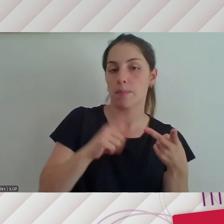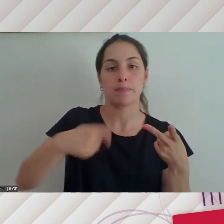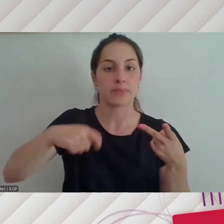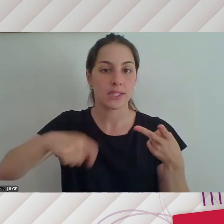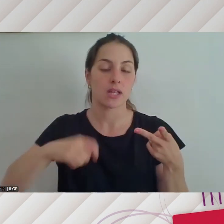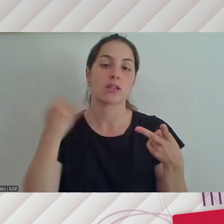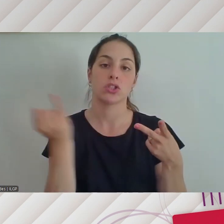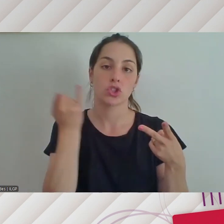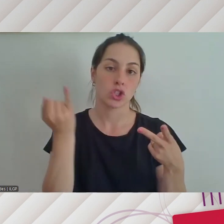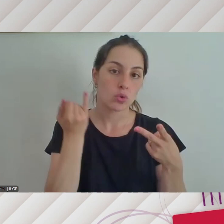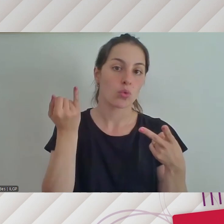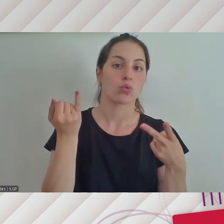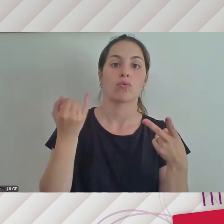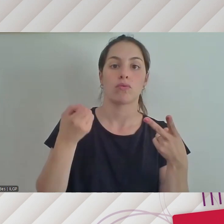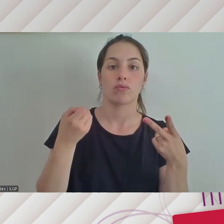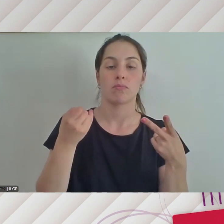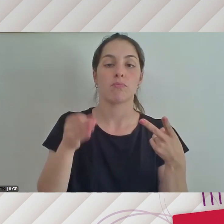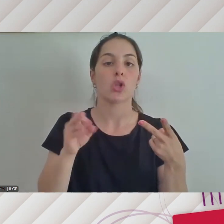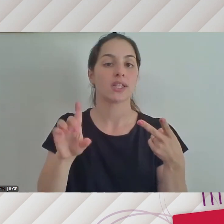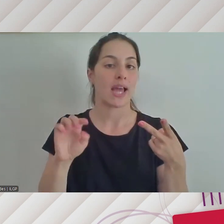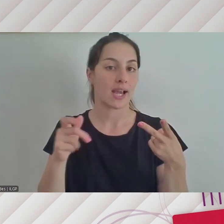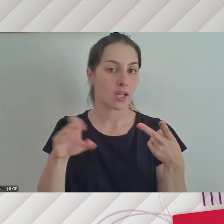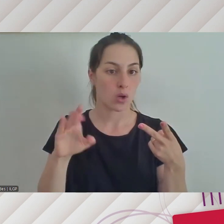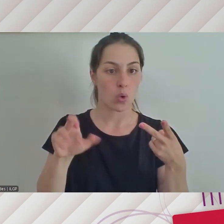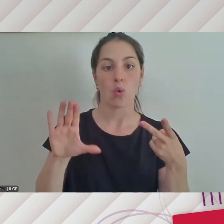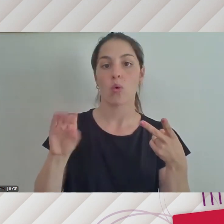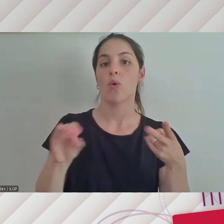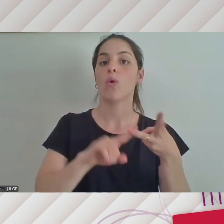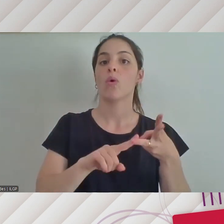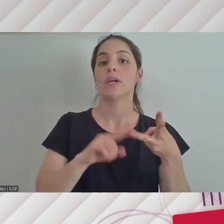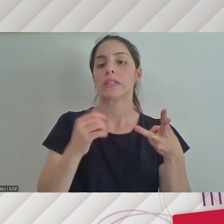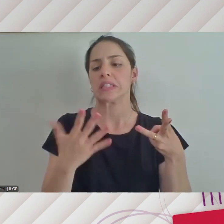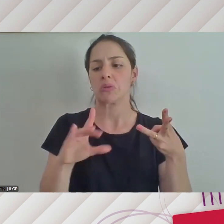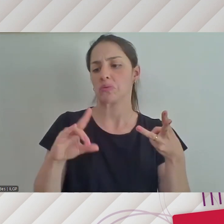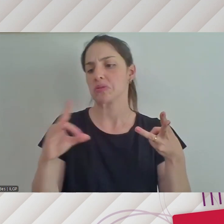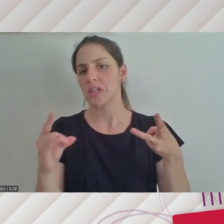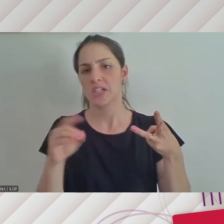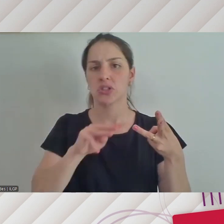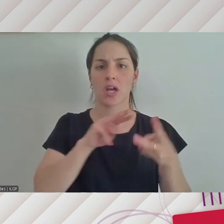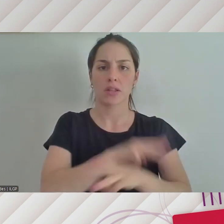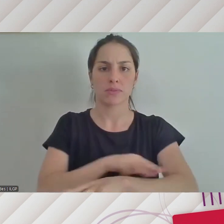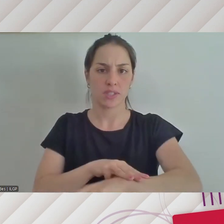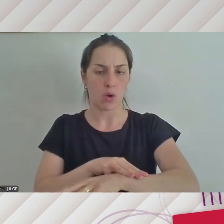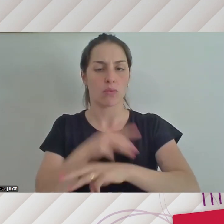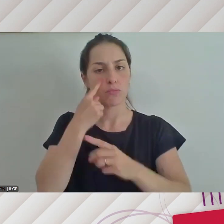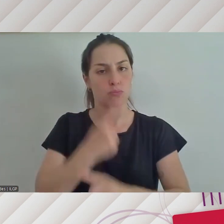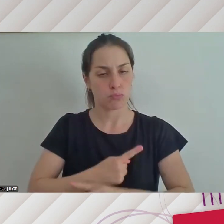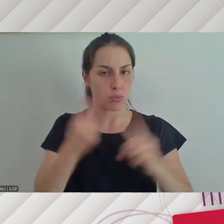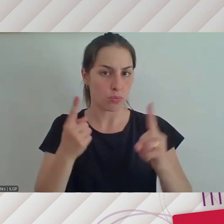politécnicos, 5 ou 6 dirigentes máximos da administração pública nas áreas mais próximas da